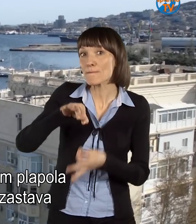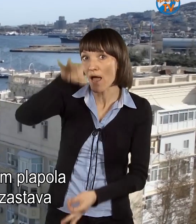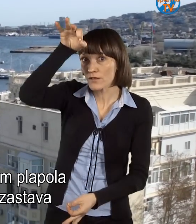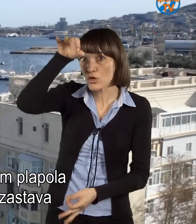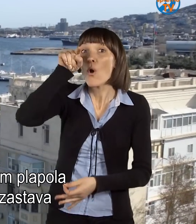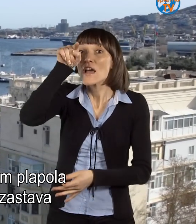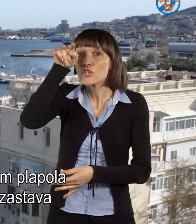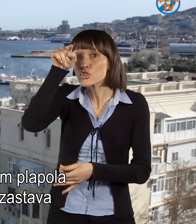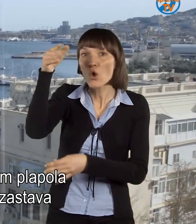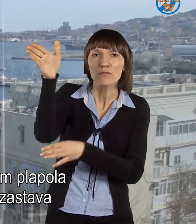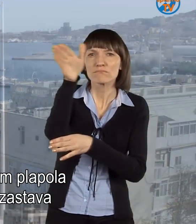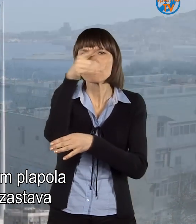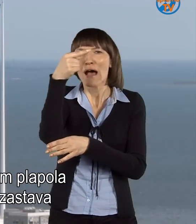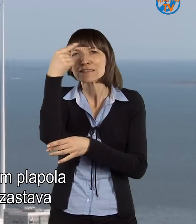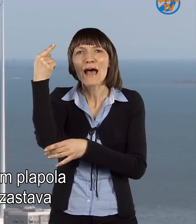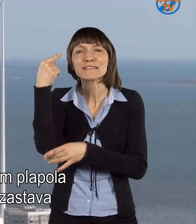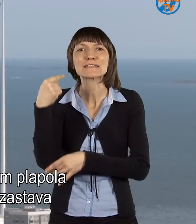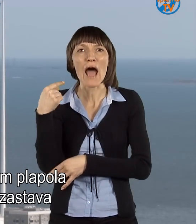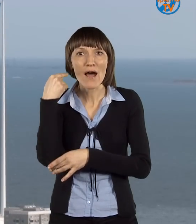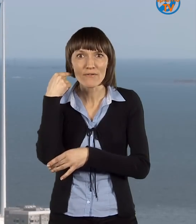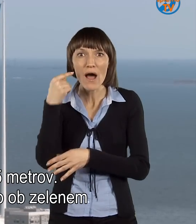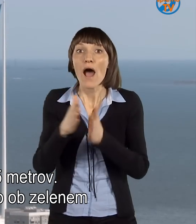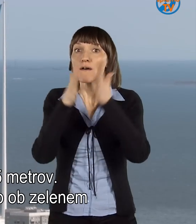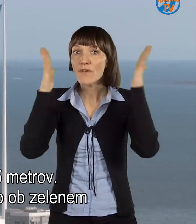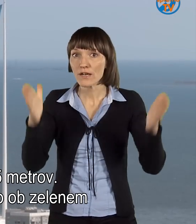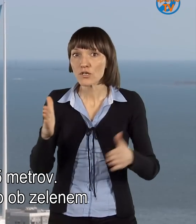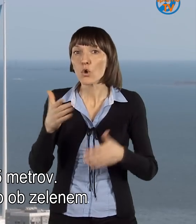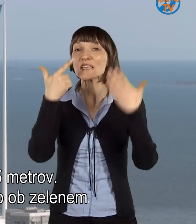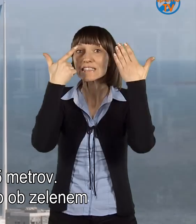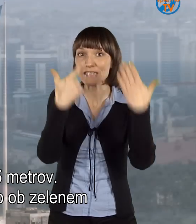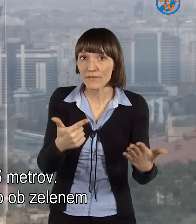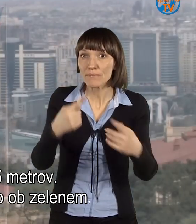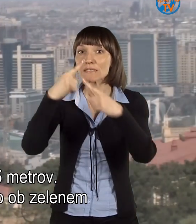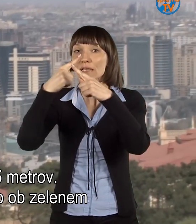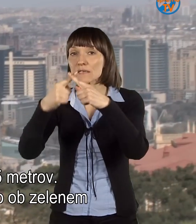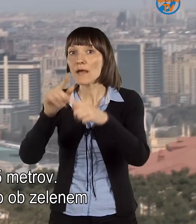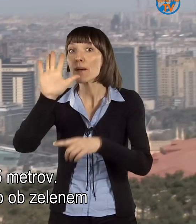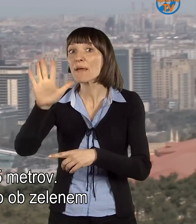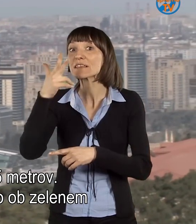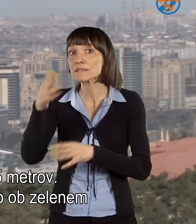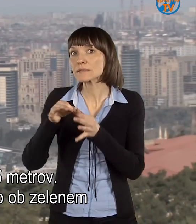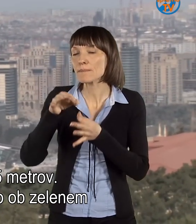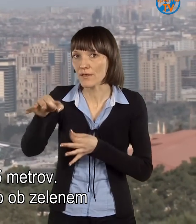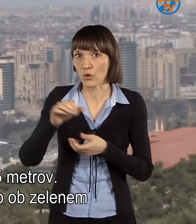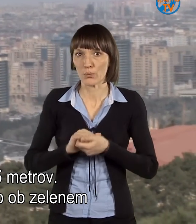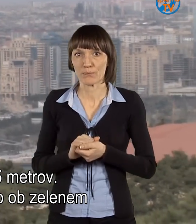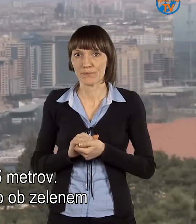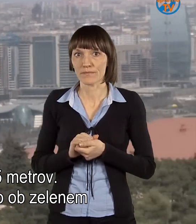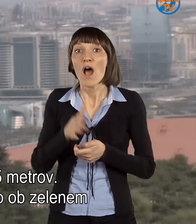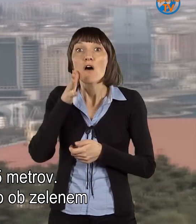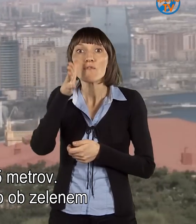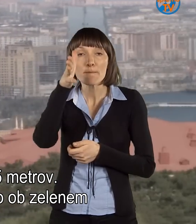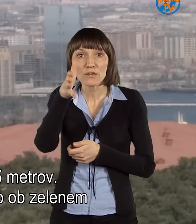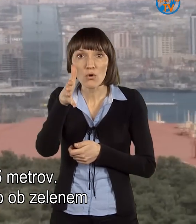metrov, na njem pa plavola azerbejdžanska zastava v velikosti 70 x 35 metrov.